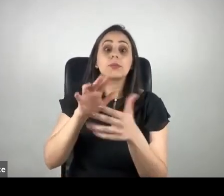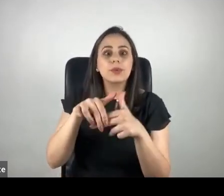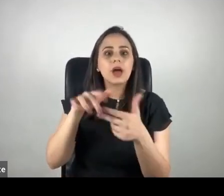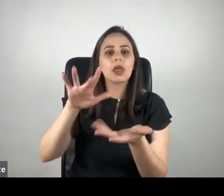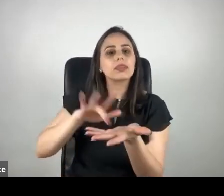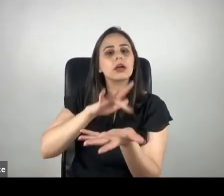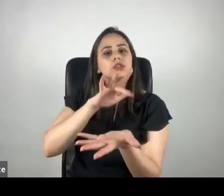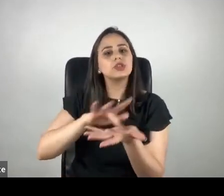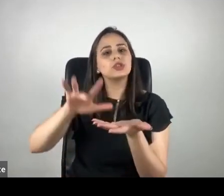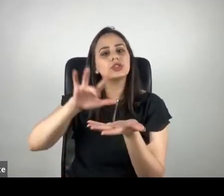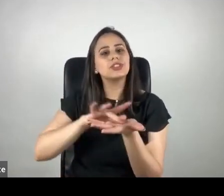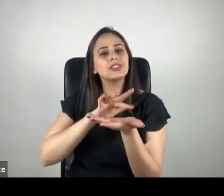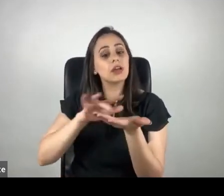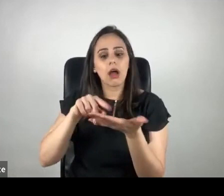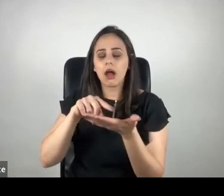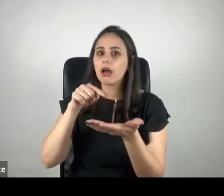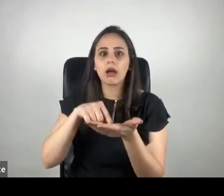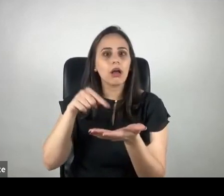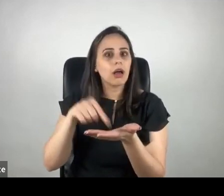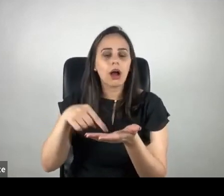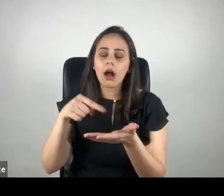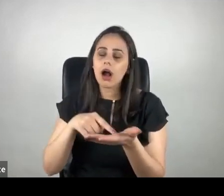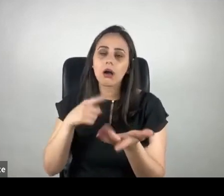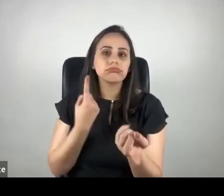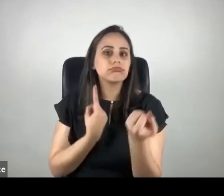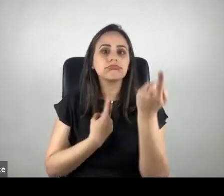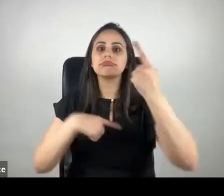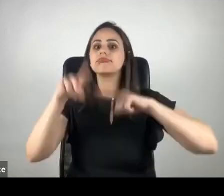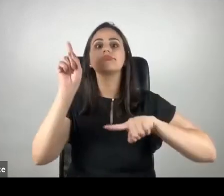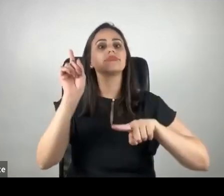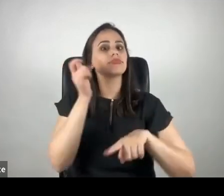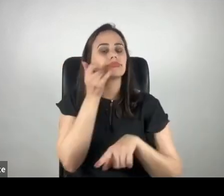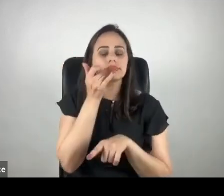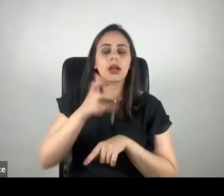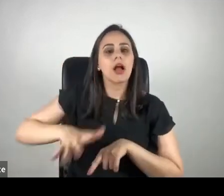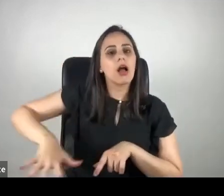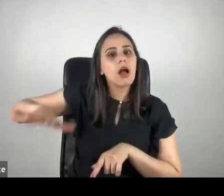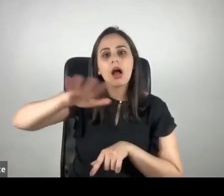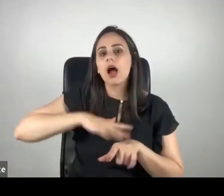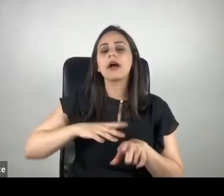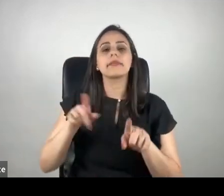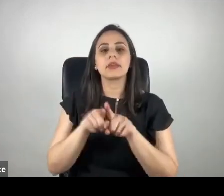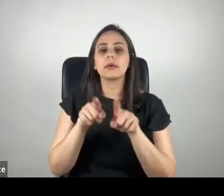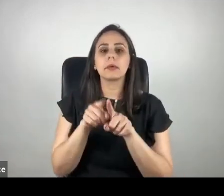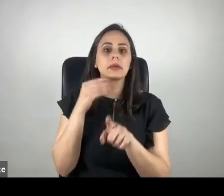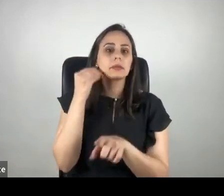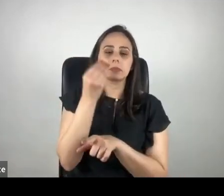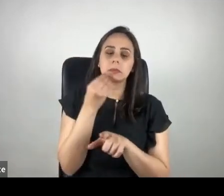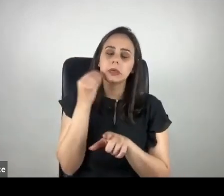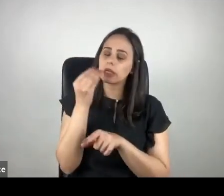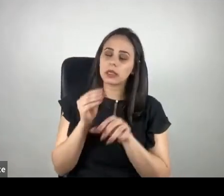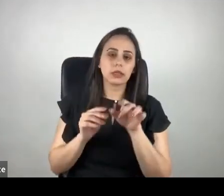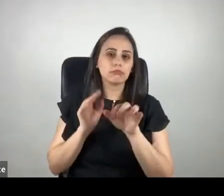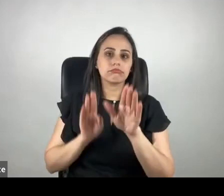só revolucionou a indústria do telefone, como ele deixou a experiência incrível. Você pode